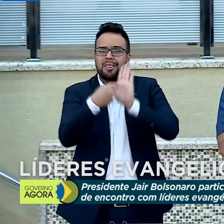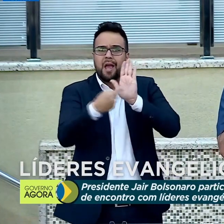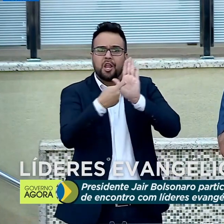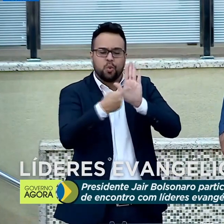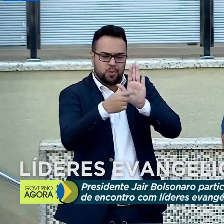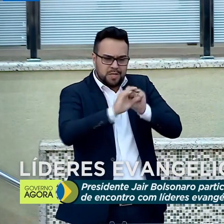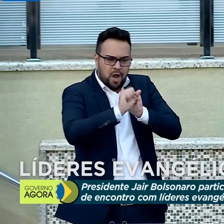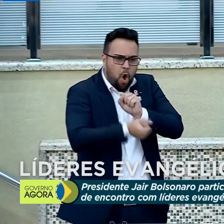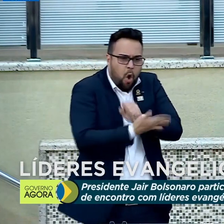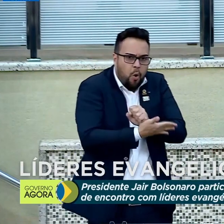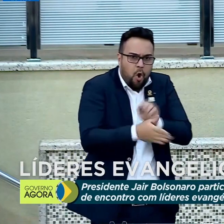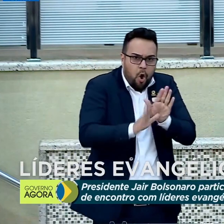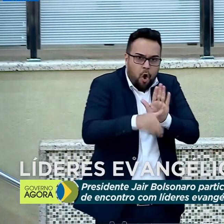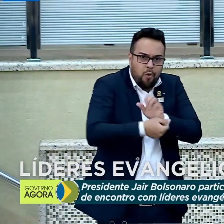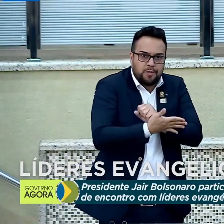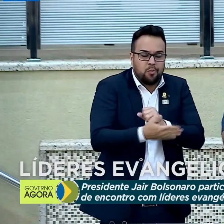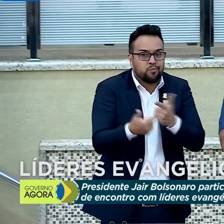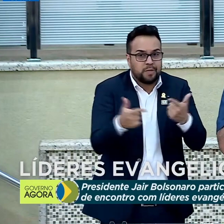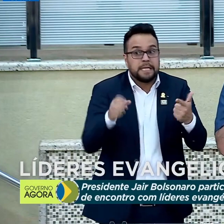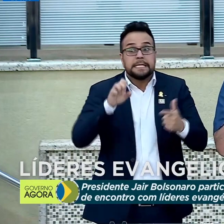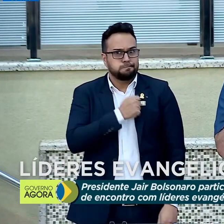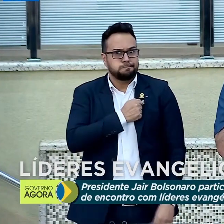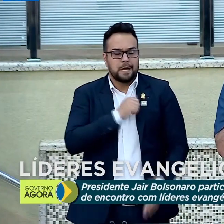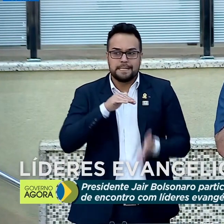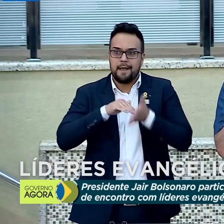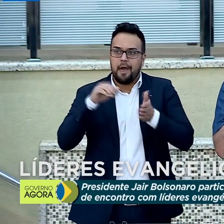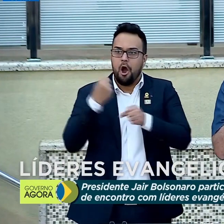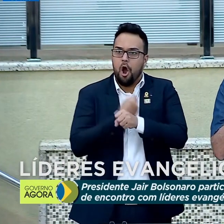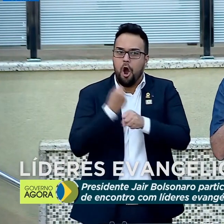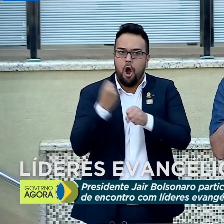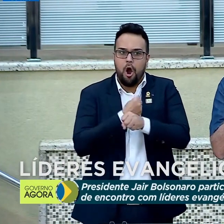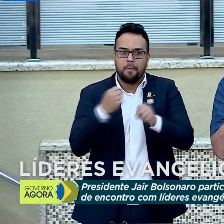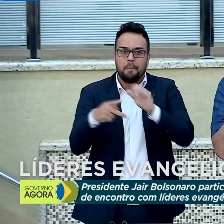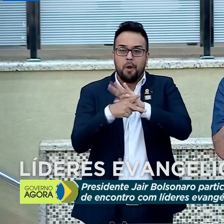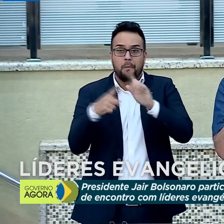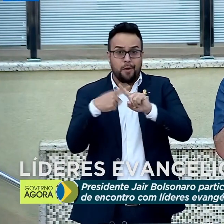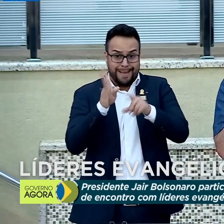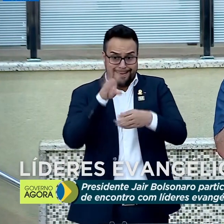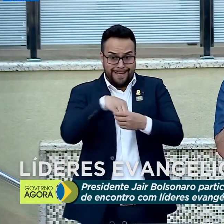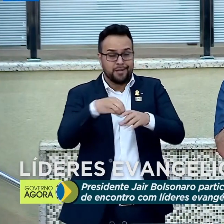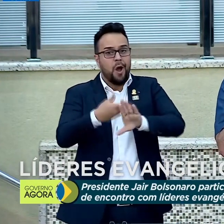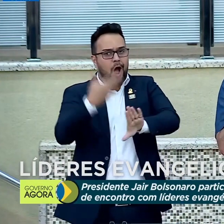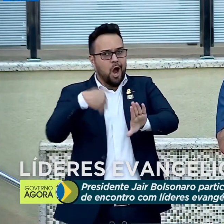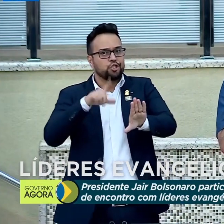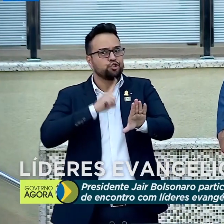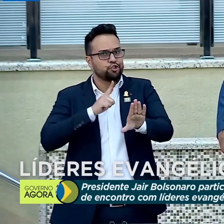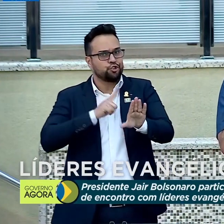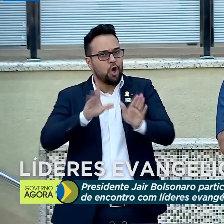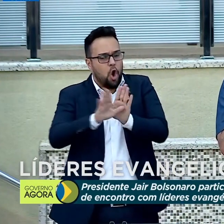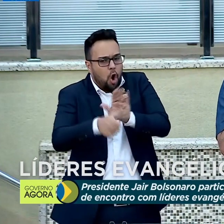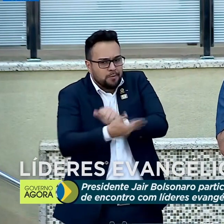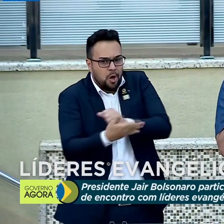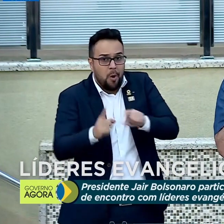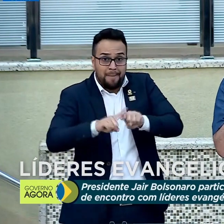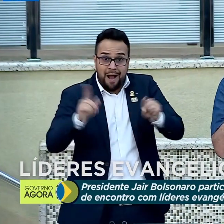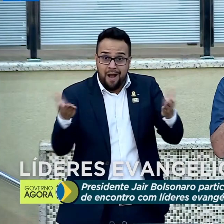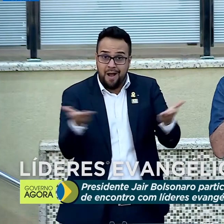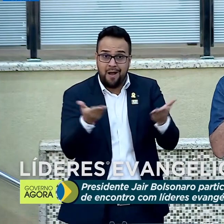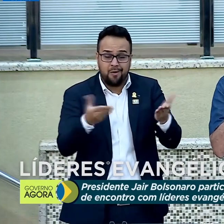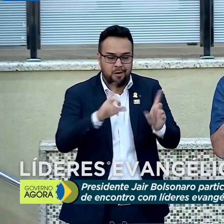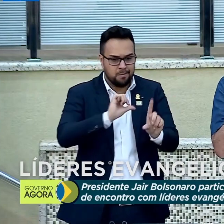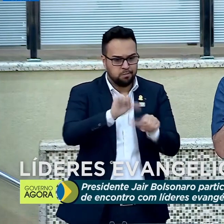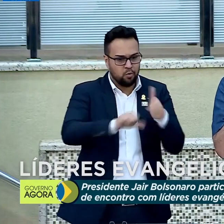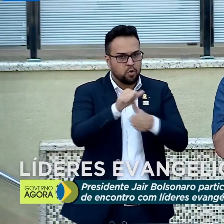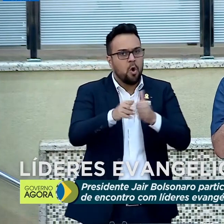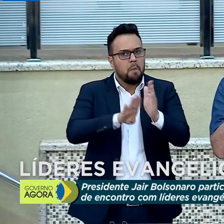vamos colaborar com as investigações. Porque nós combatemos a corrupção. E não apenas através de discurso